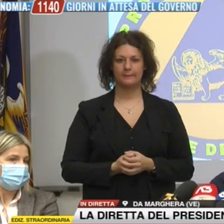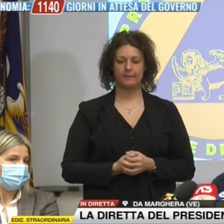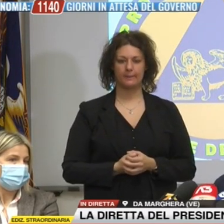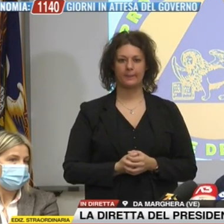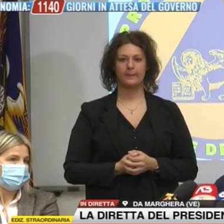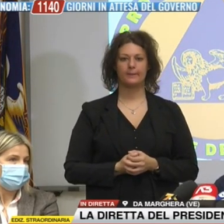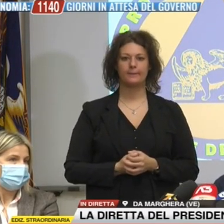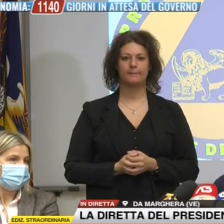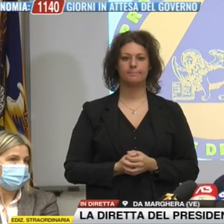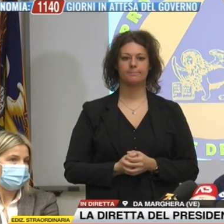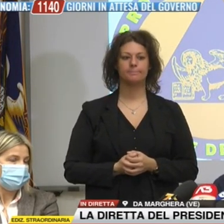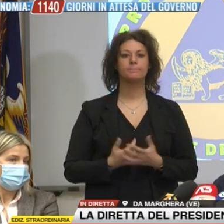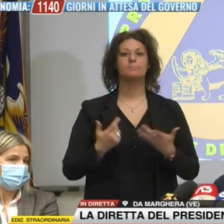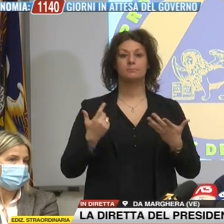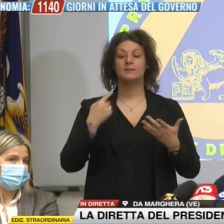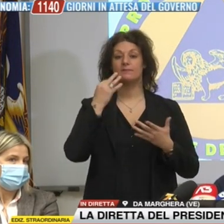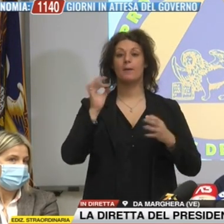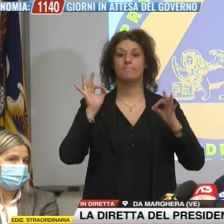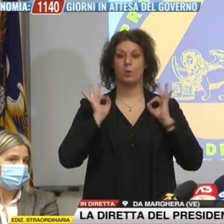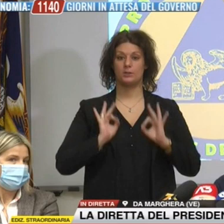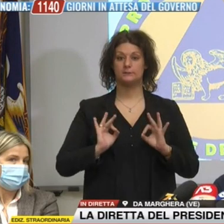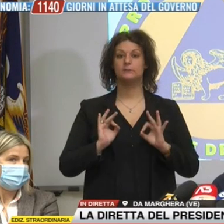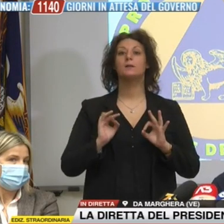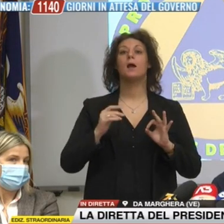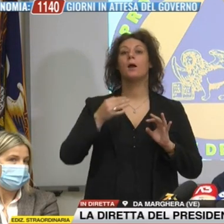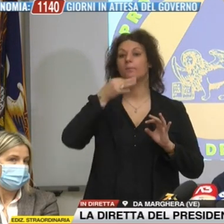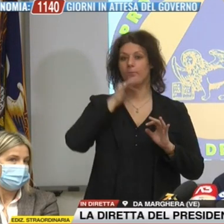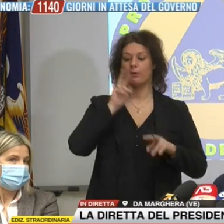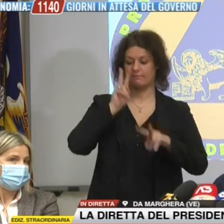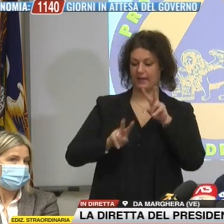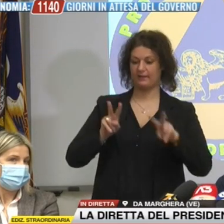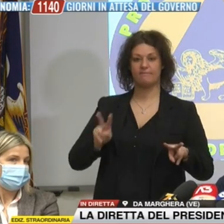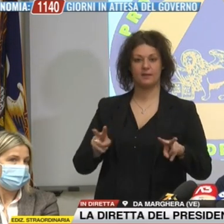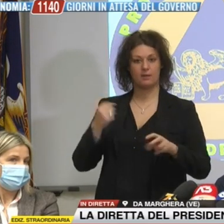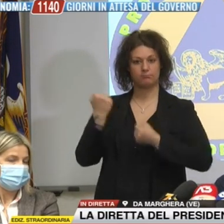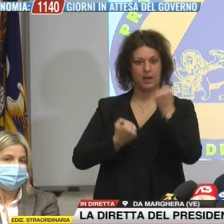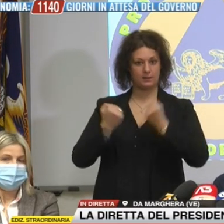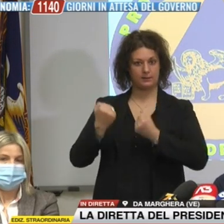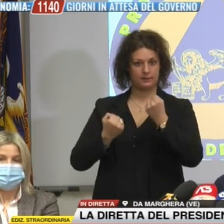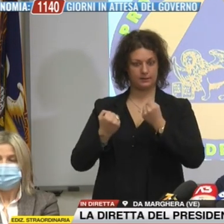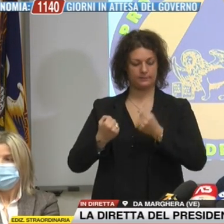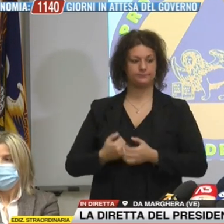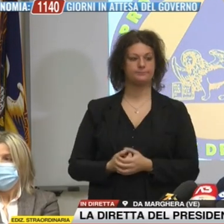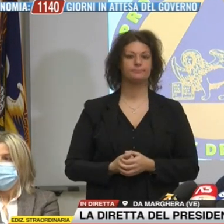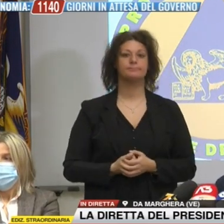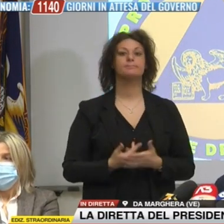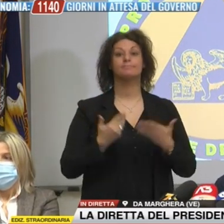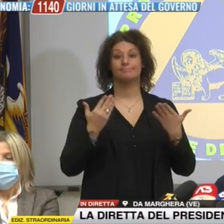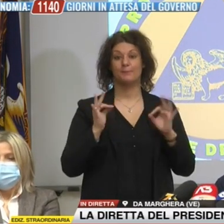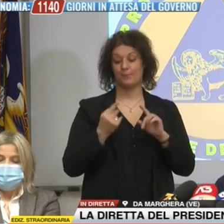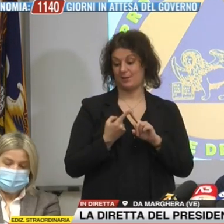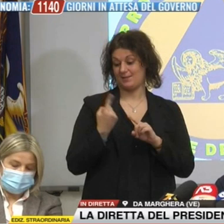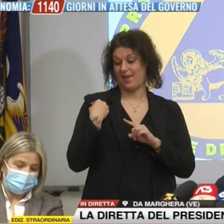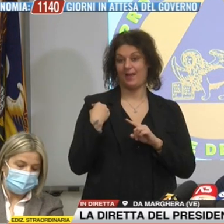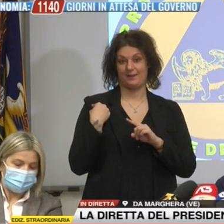metteva sempre le stesse, invece te le possono far montare per verificare anche se sei in grado di montarle. E infatti ieri, quando uno arrivava a Tai di Cadore,